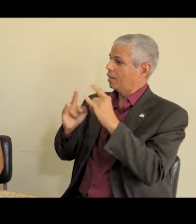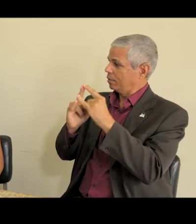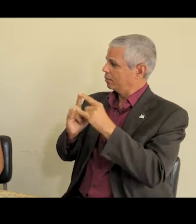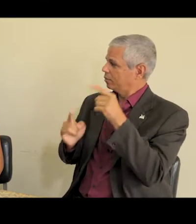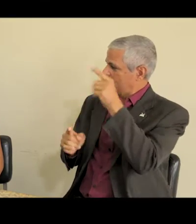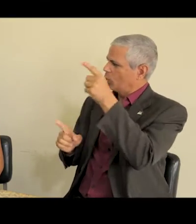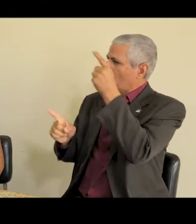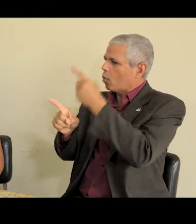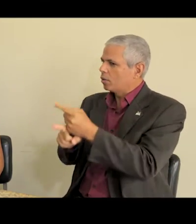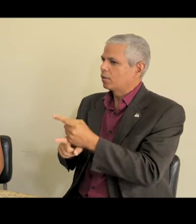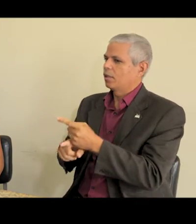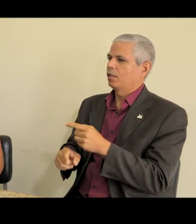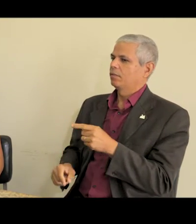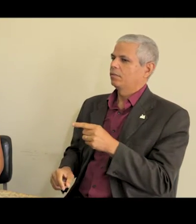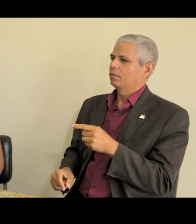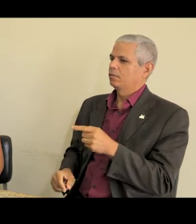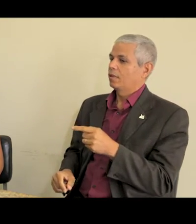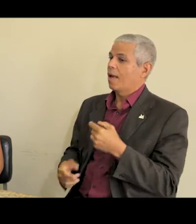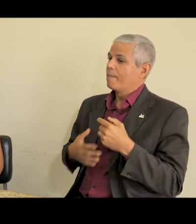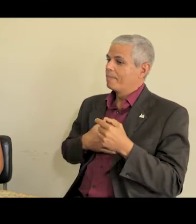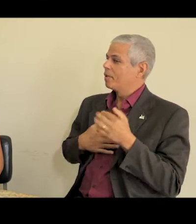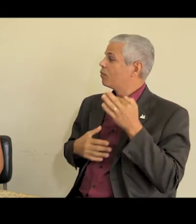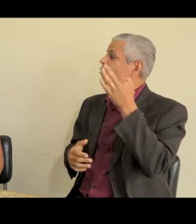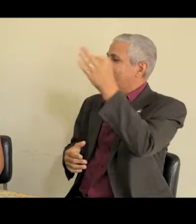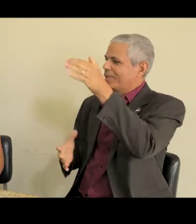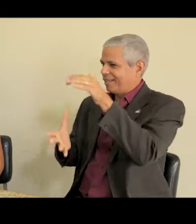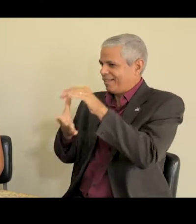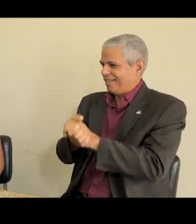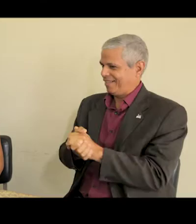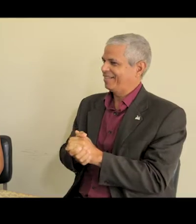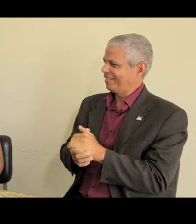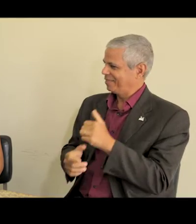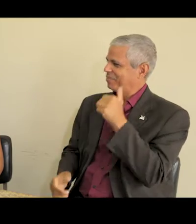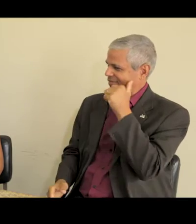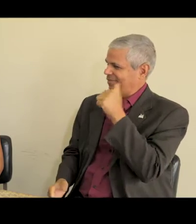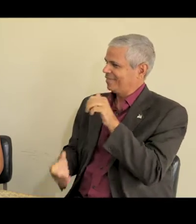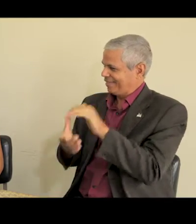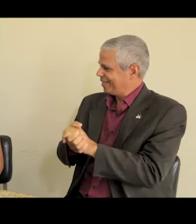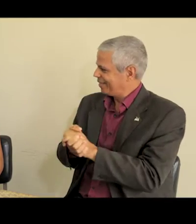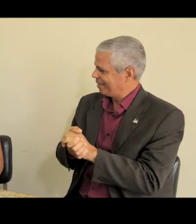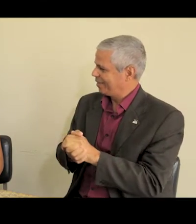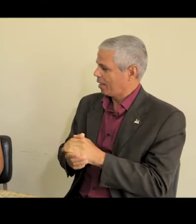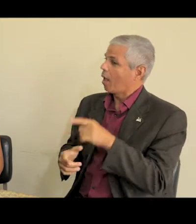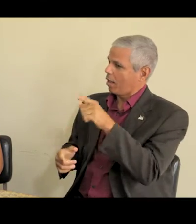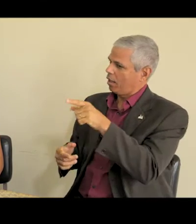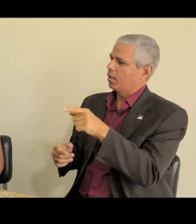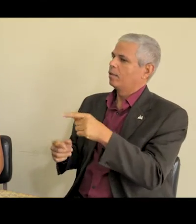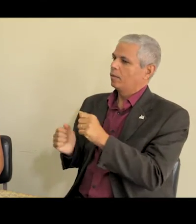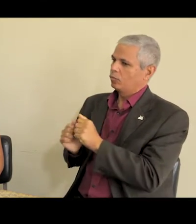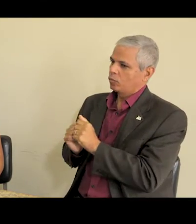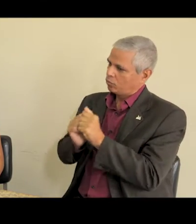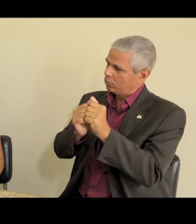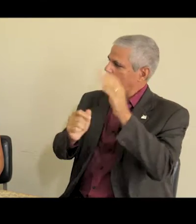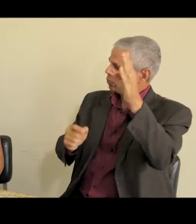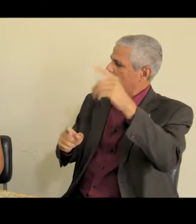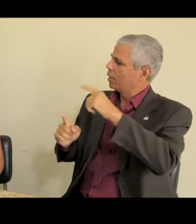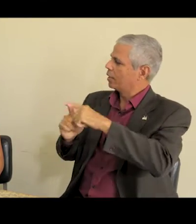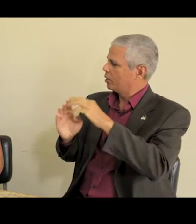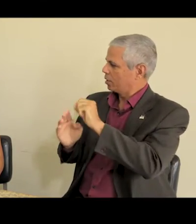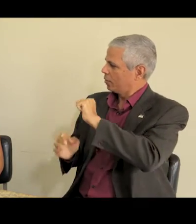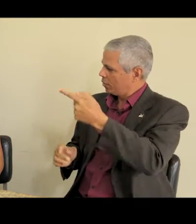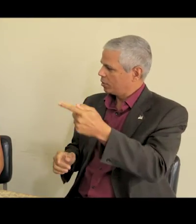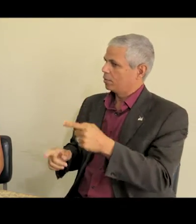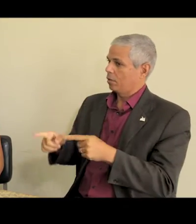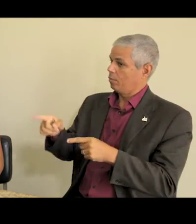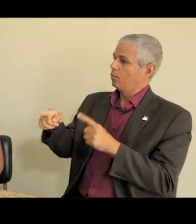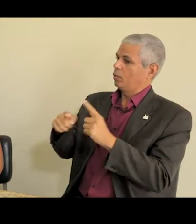lá também, no Instituto de Educação para Surdos, foi lá que eu conheci a minha futura esposa. Ela que me